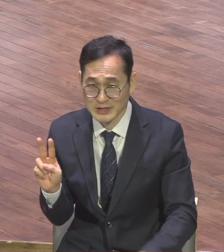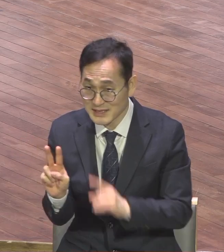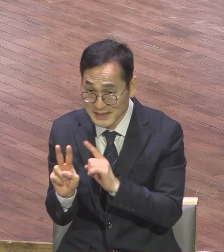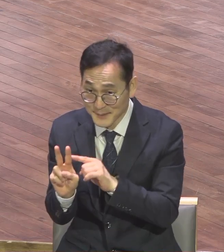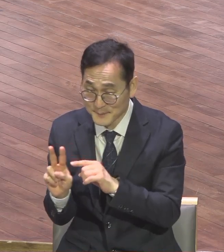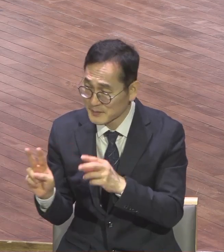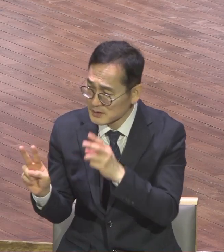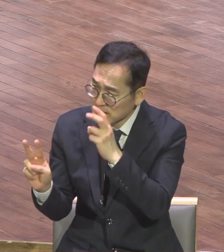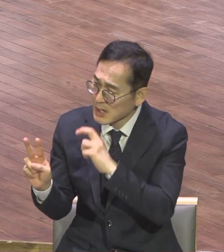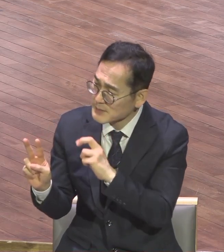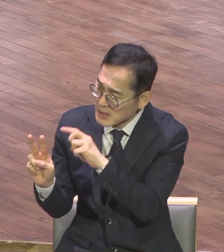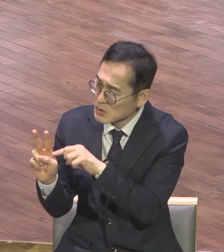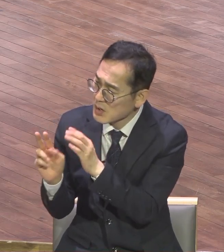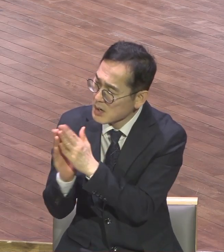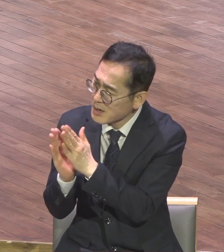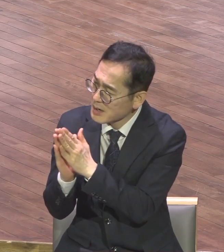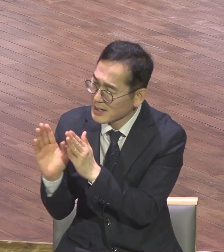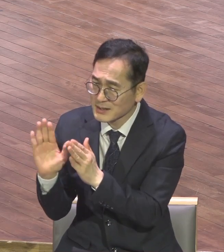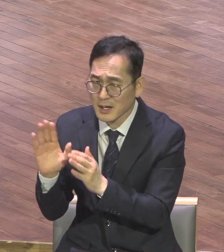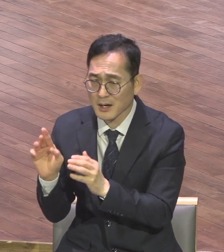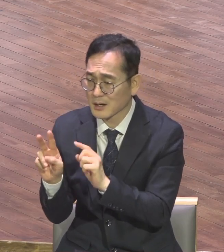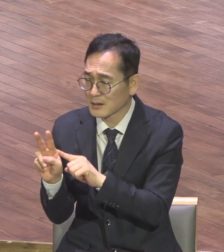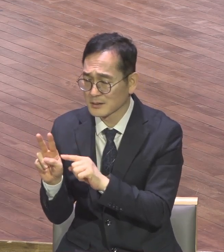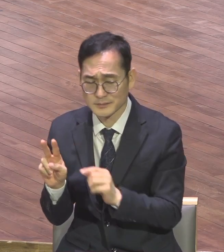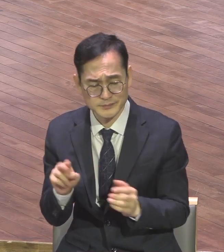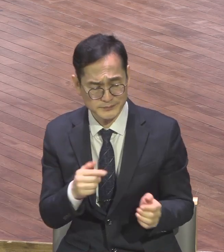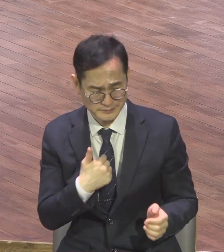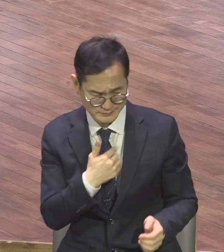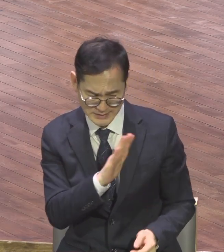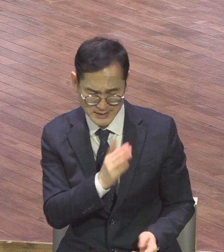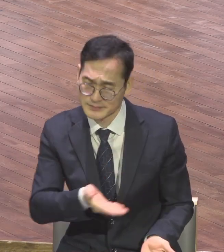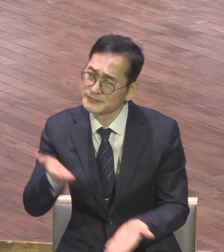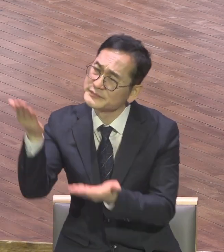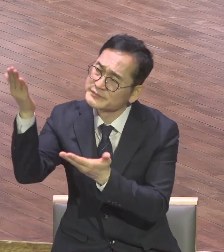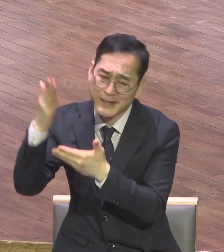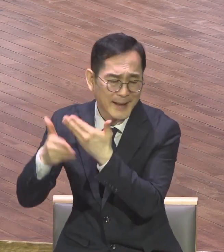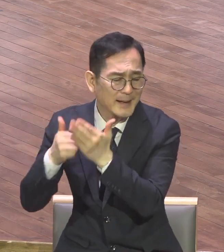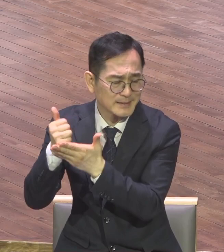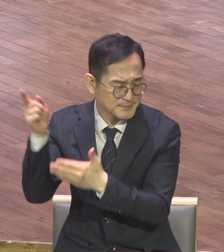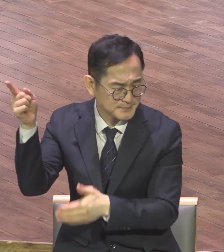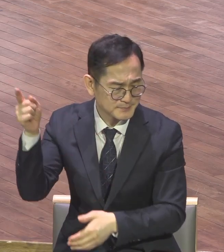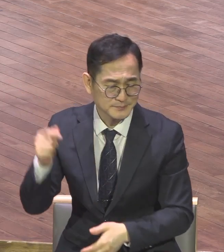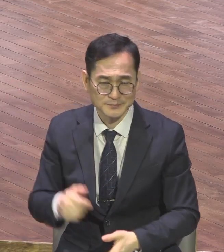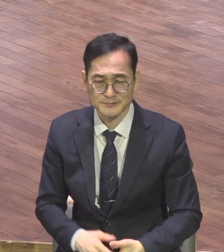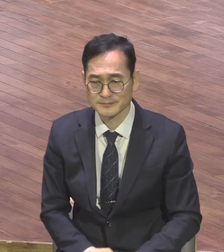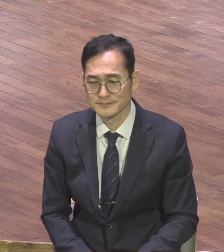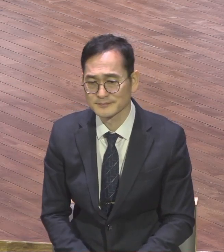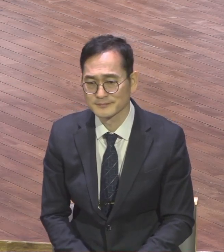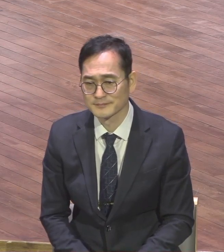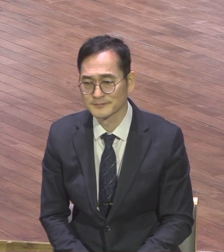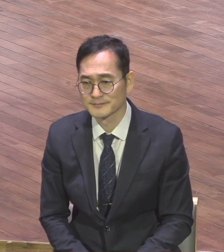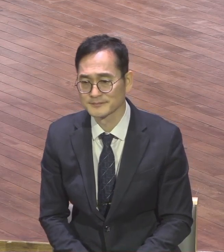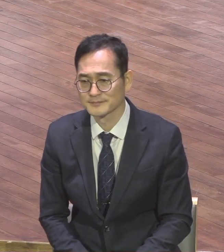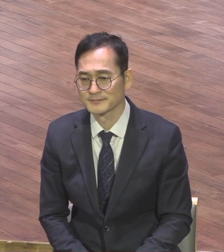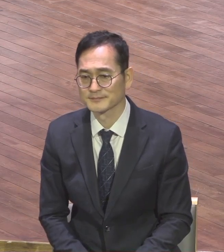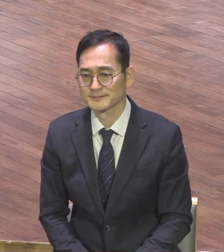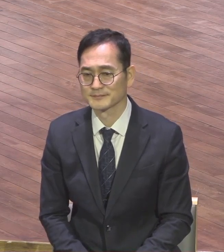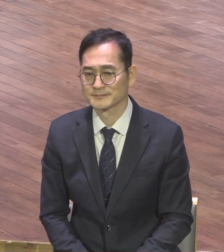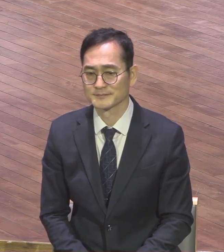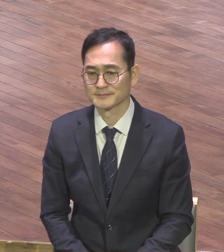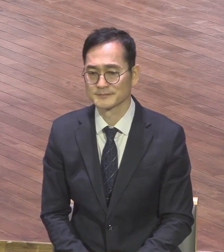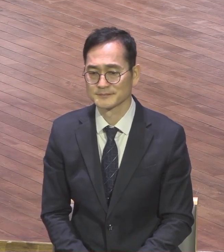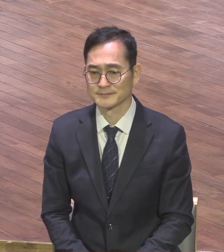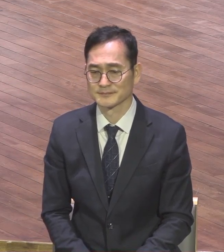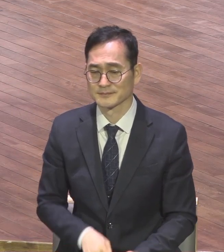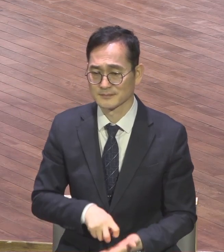본 것입니다. 그렇기 때문에 하나님의 사랑에 감격해서 하나님을 찬송한 것이다. 이